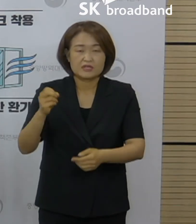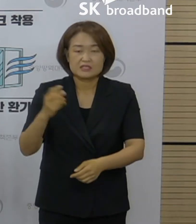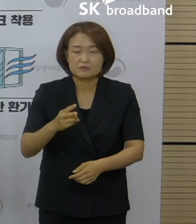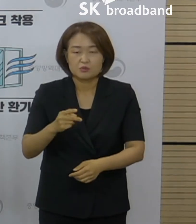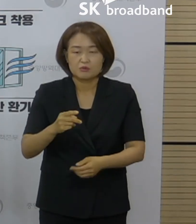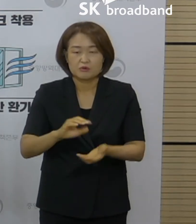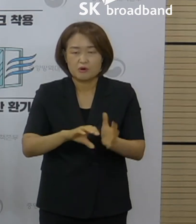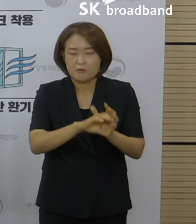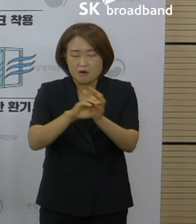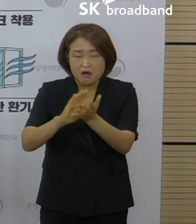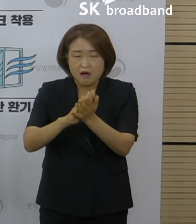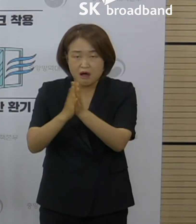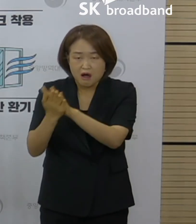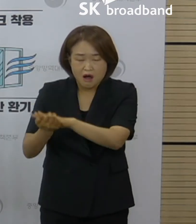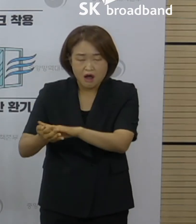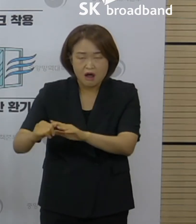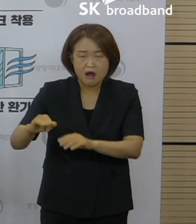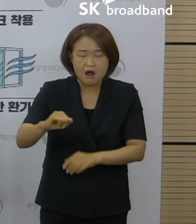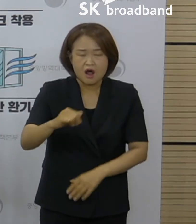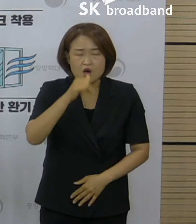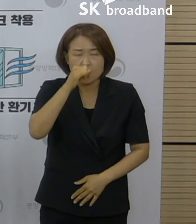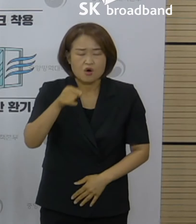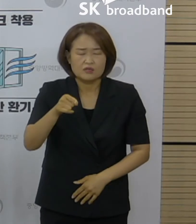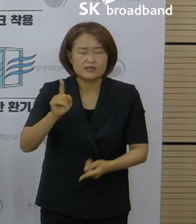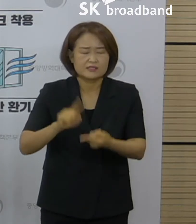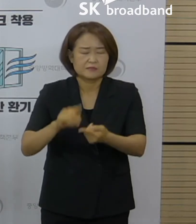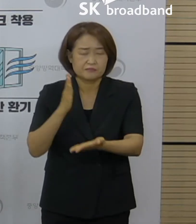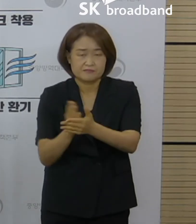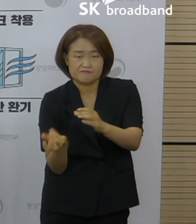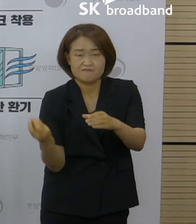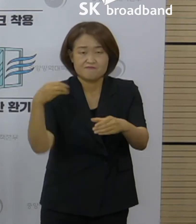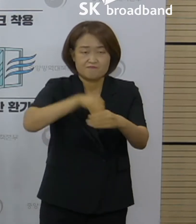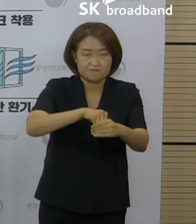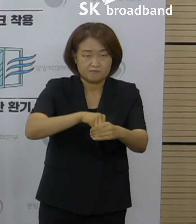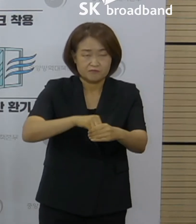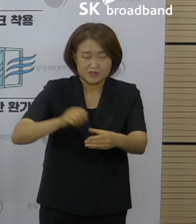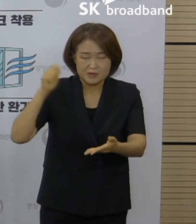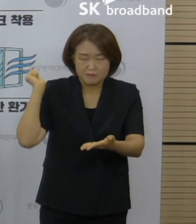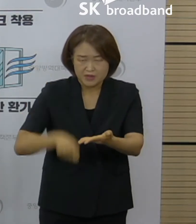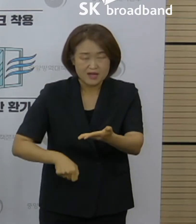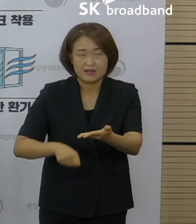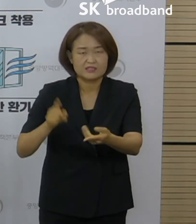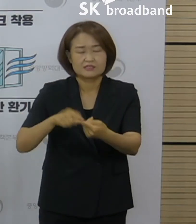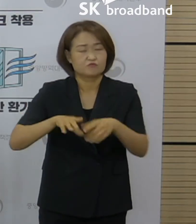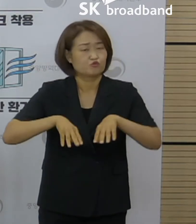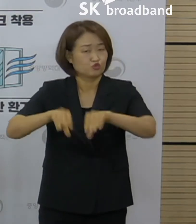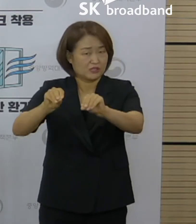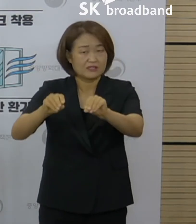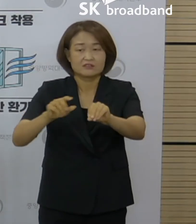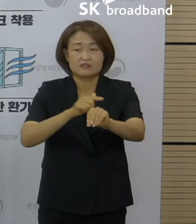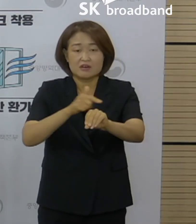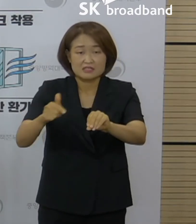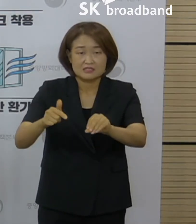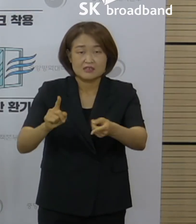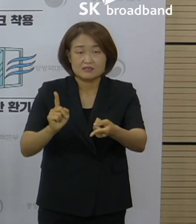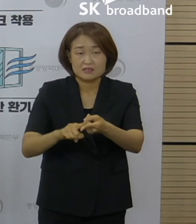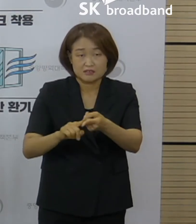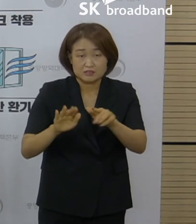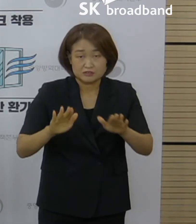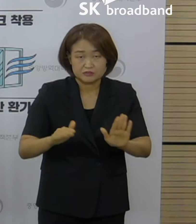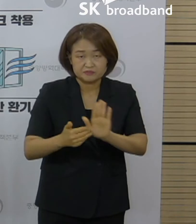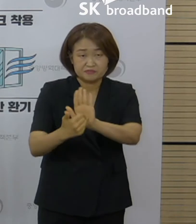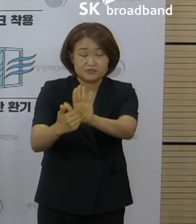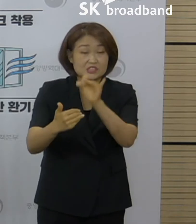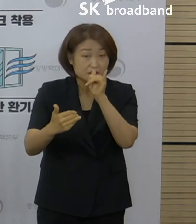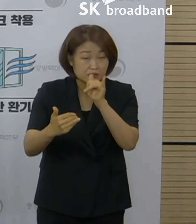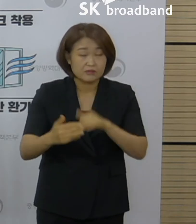변이 유행 국가에 추가함으로써 그 신규 비자 발급 중단 등 해외 유입과 관련된 신속한 조치를 취하고 있기